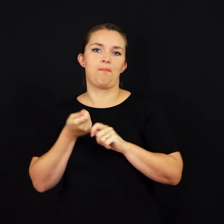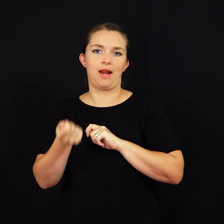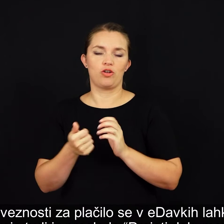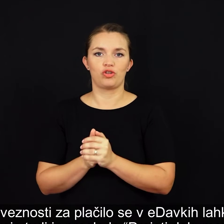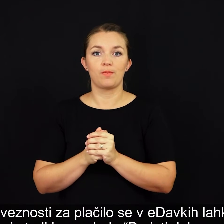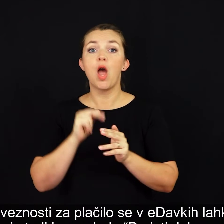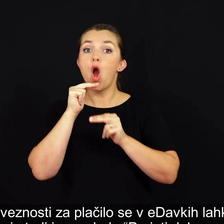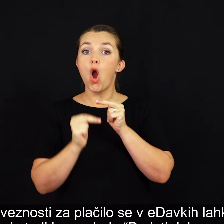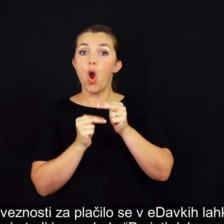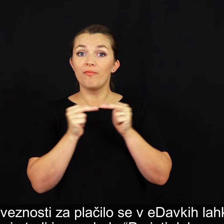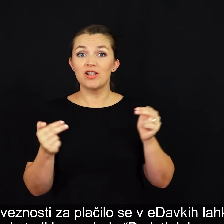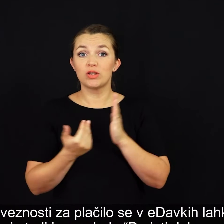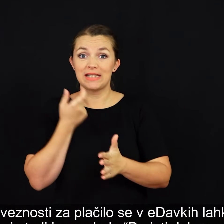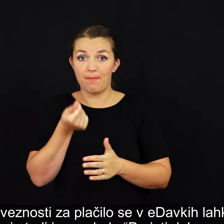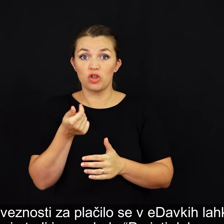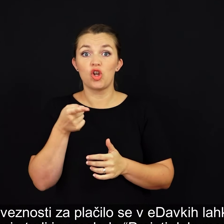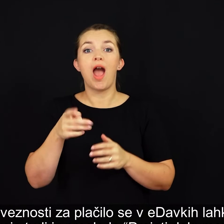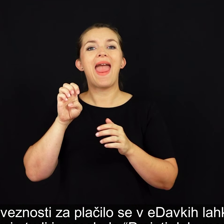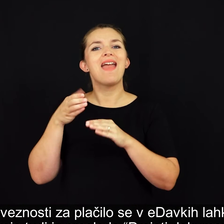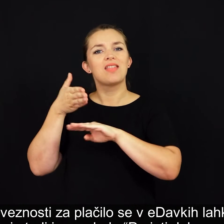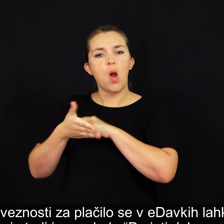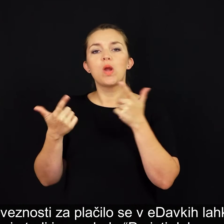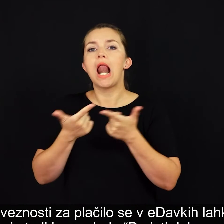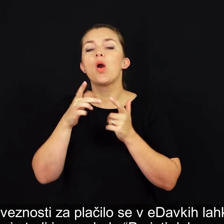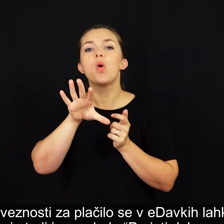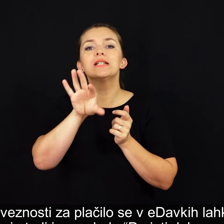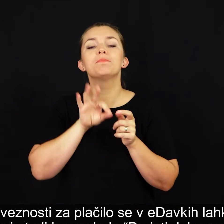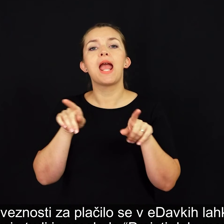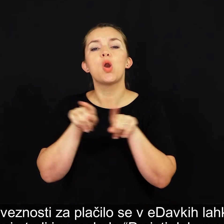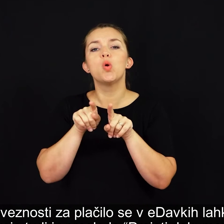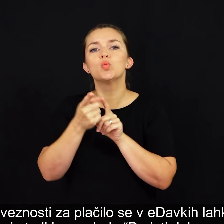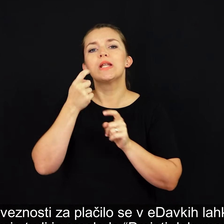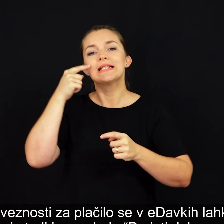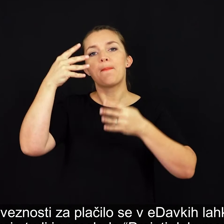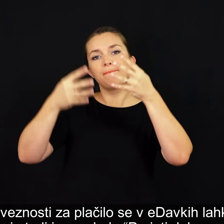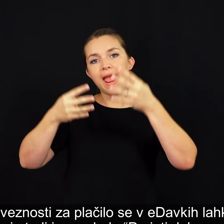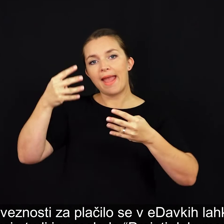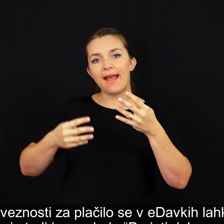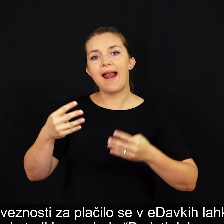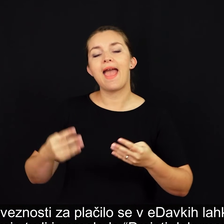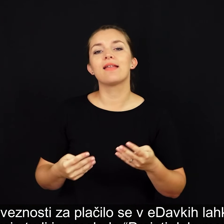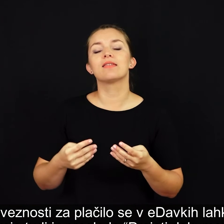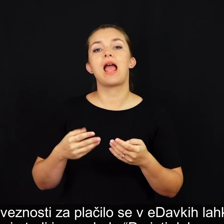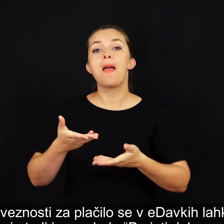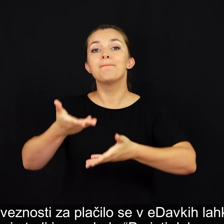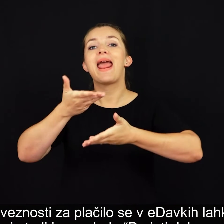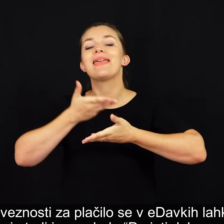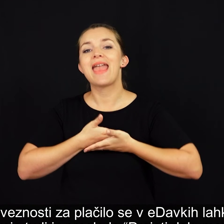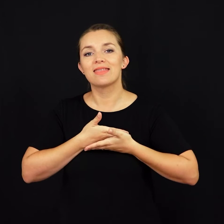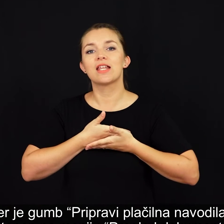Obveznosti za plačilo se v e-davkih lahko izberejo tudi iz pregleda Prejeti dokumenti, kjer je